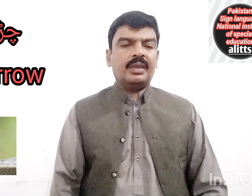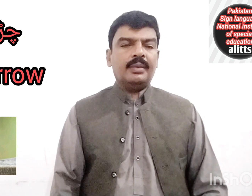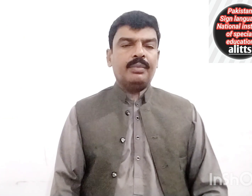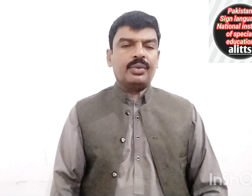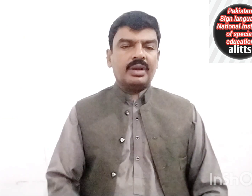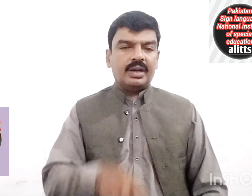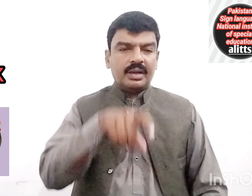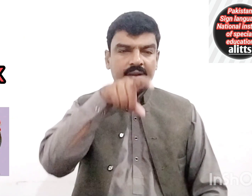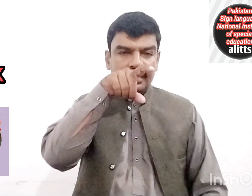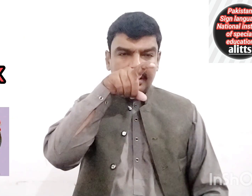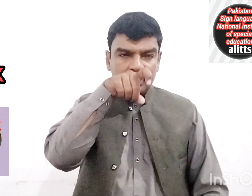मुर्गा,